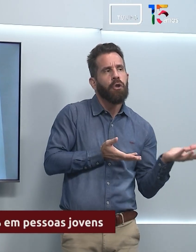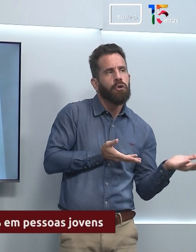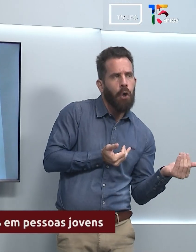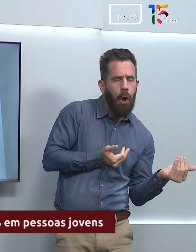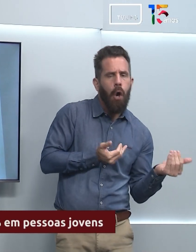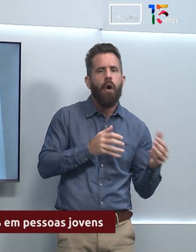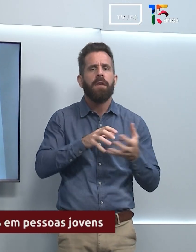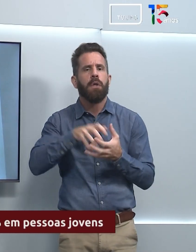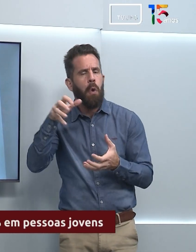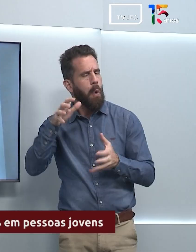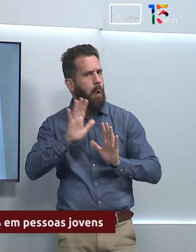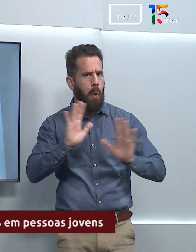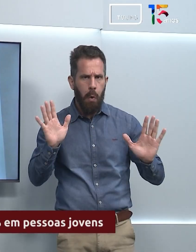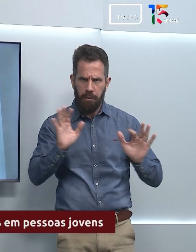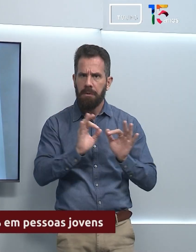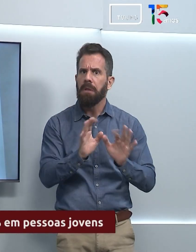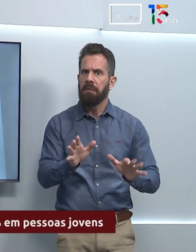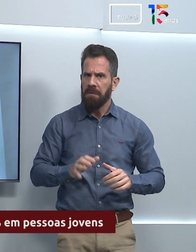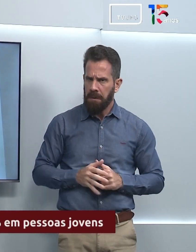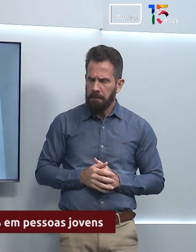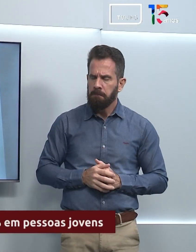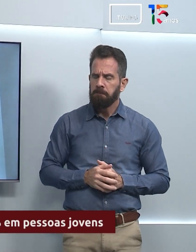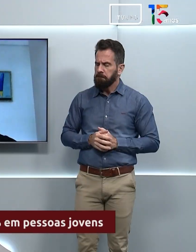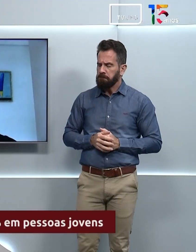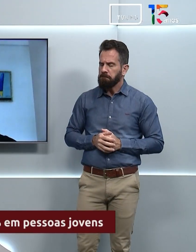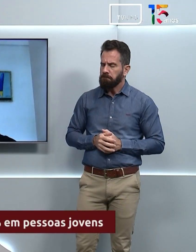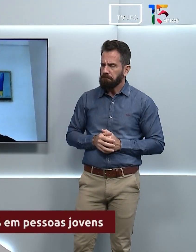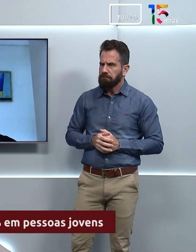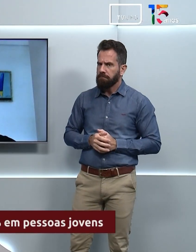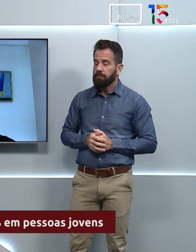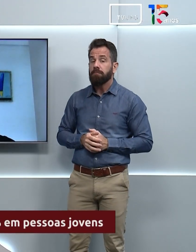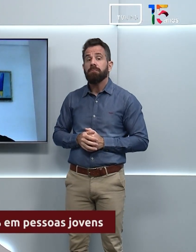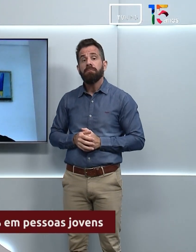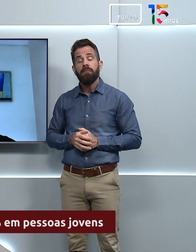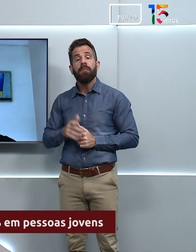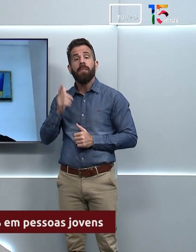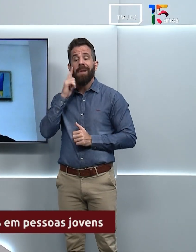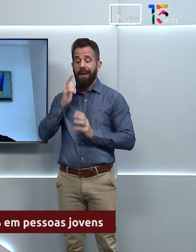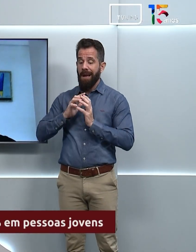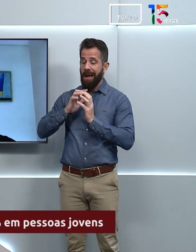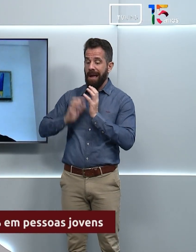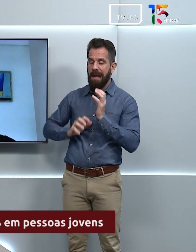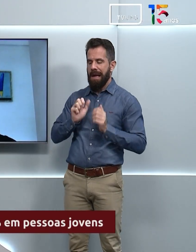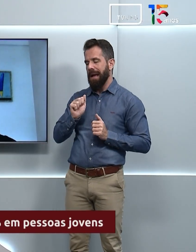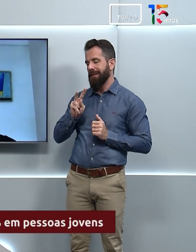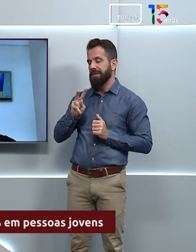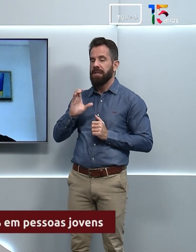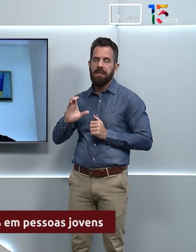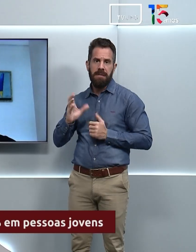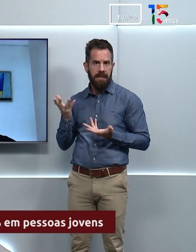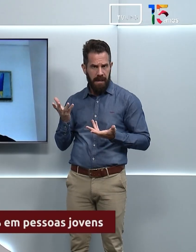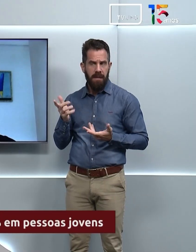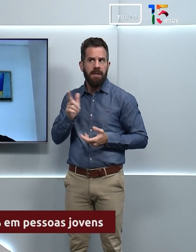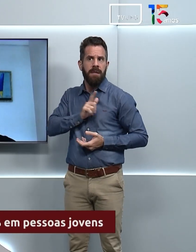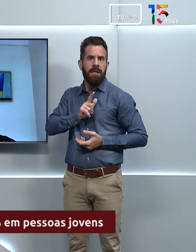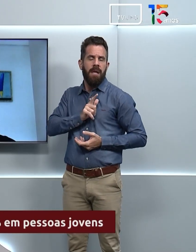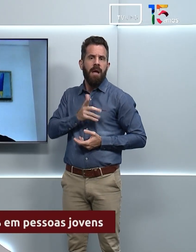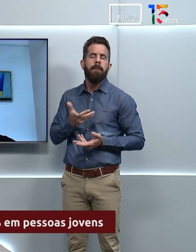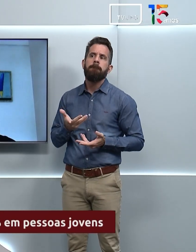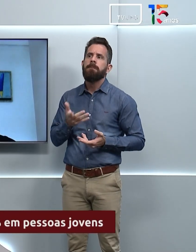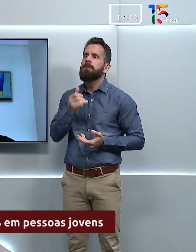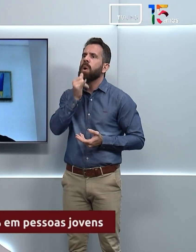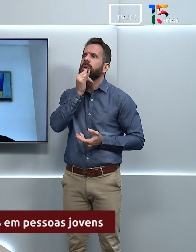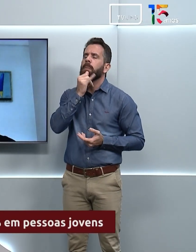Doutor, e pensando nos casos em que o AVC acontece, quais são os sintomas do AVC? Quando é necessário procurar